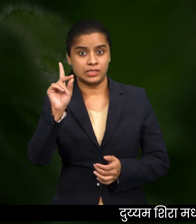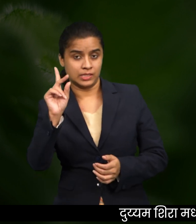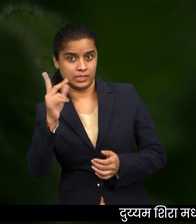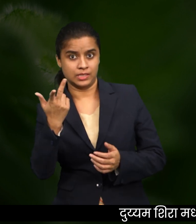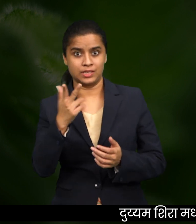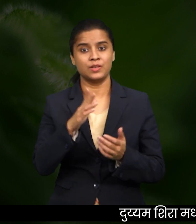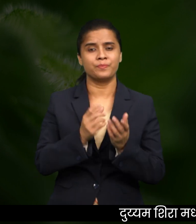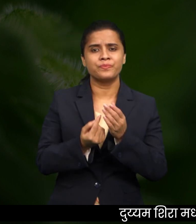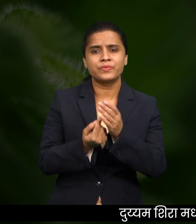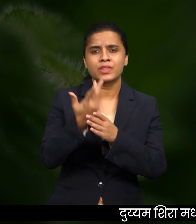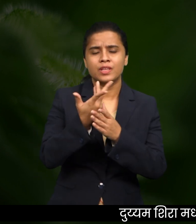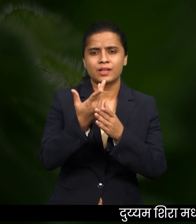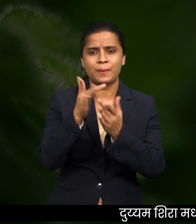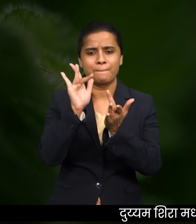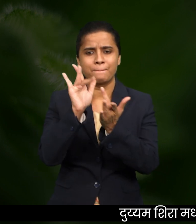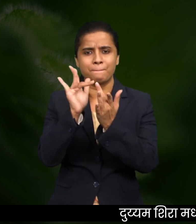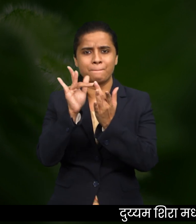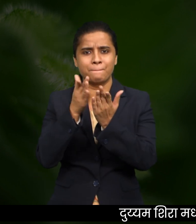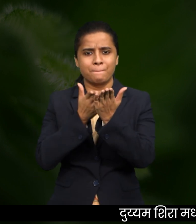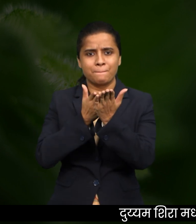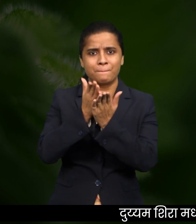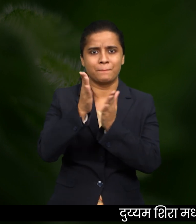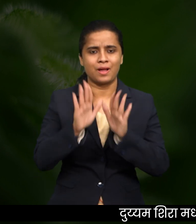दुय्यम शिरा मध्यशिरेपासून उद्भवतात.